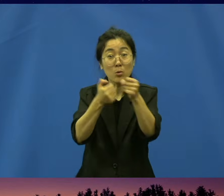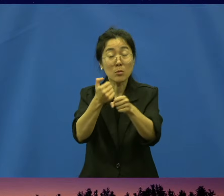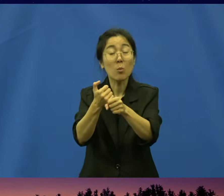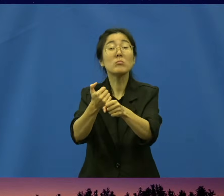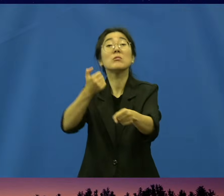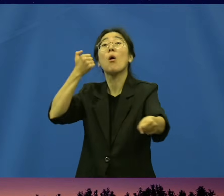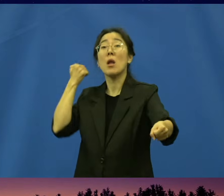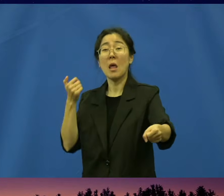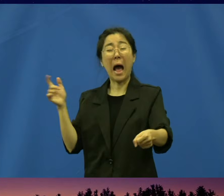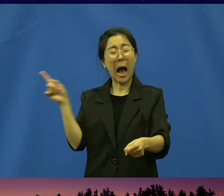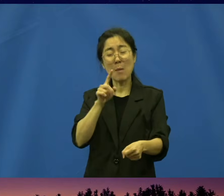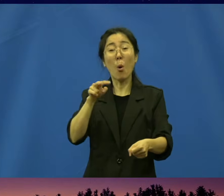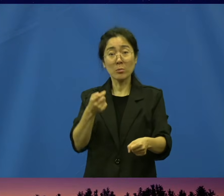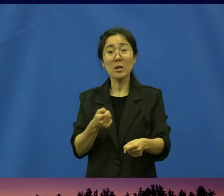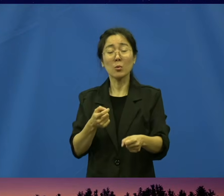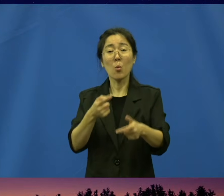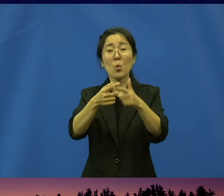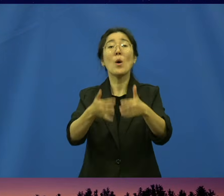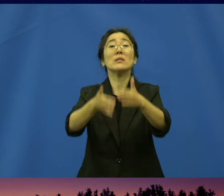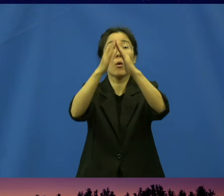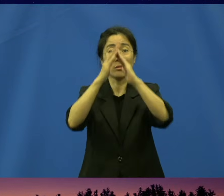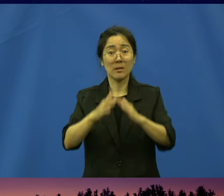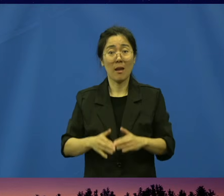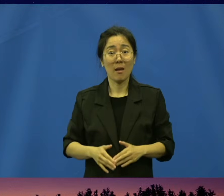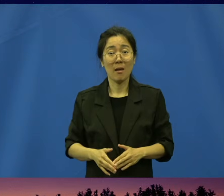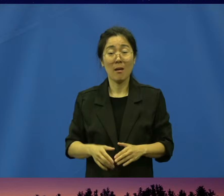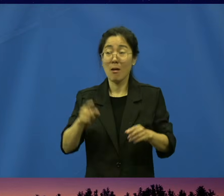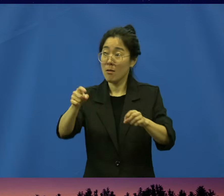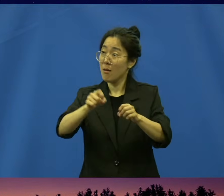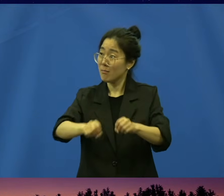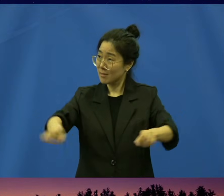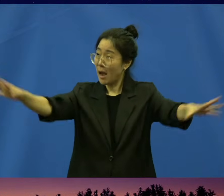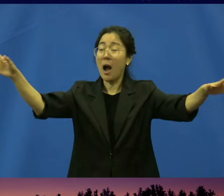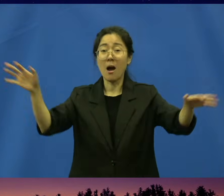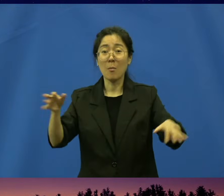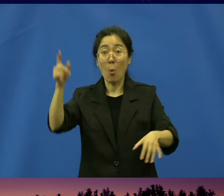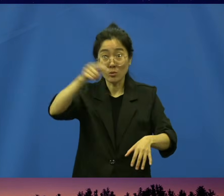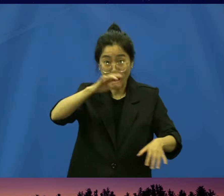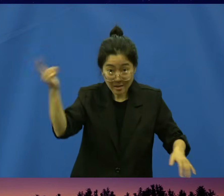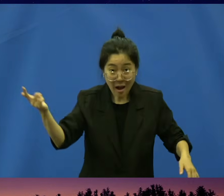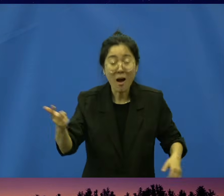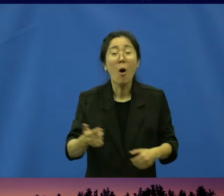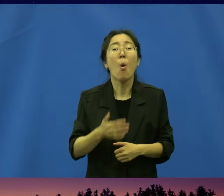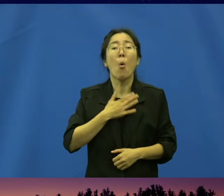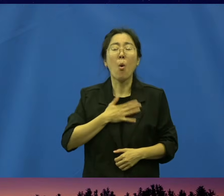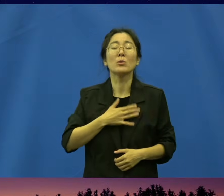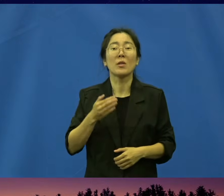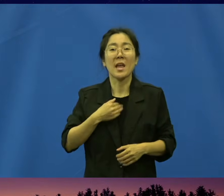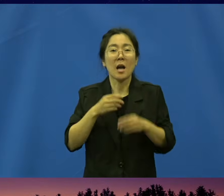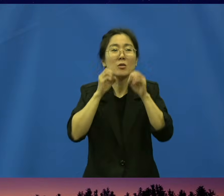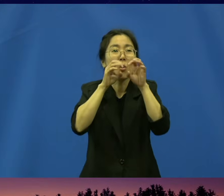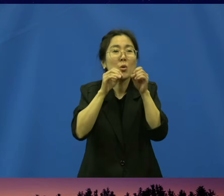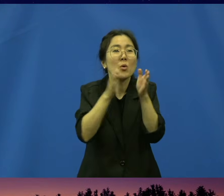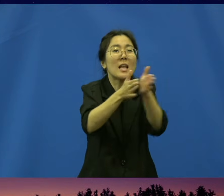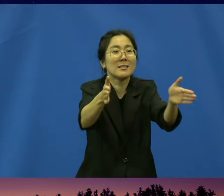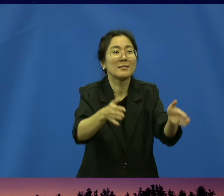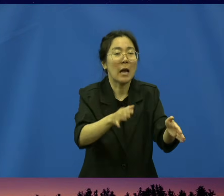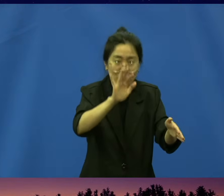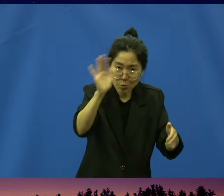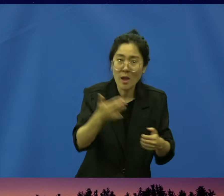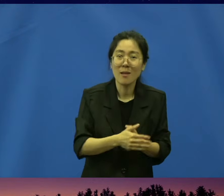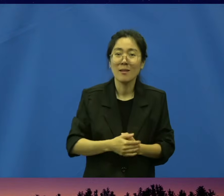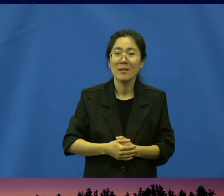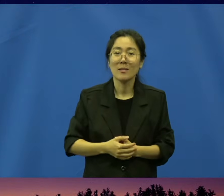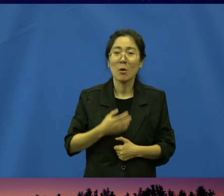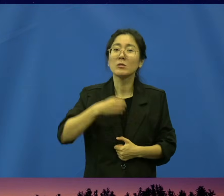못 하겠습니까? 아무도 안 돌아오면 내가 전도지 들고 나가겠습니다. 그러셨죠? 그 얘기 듣고 제가 서울에서 얼마나